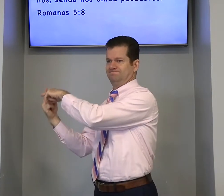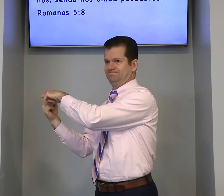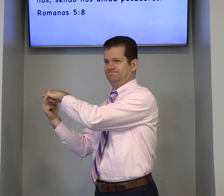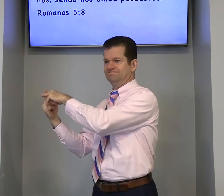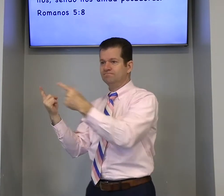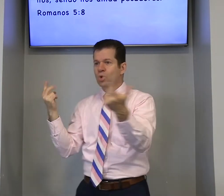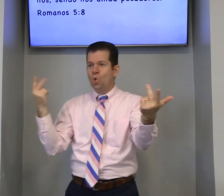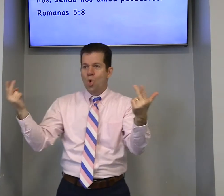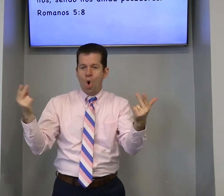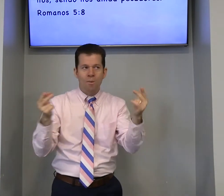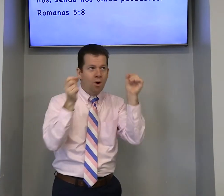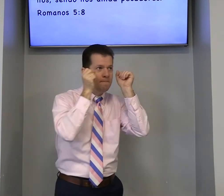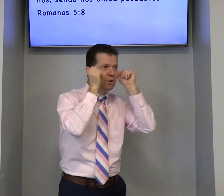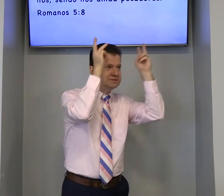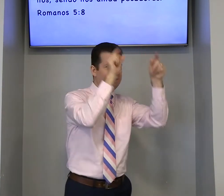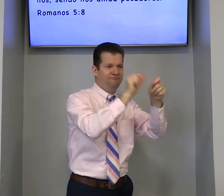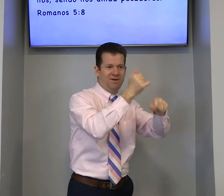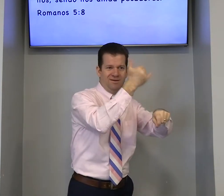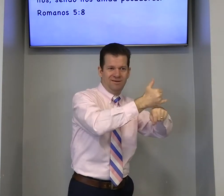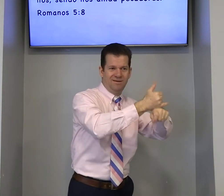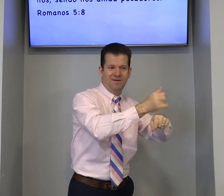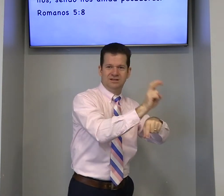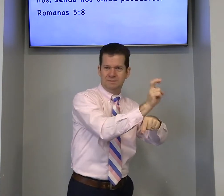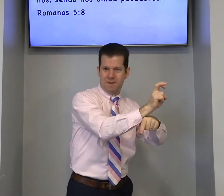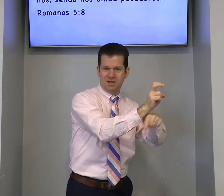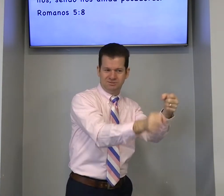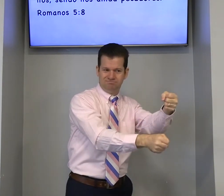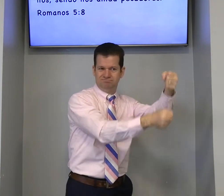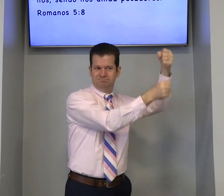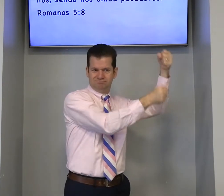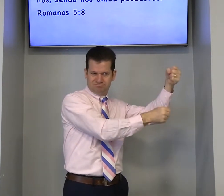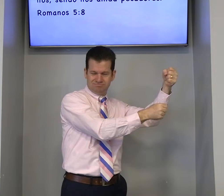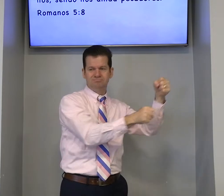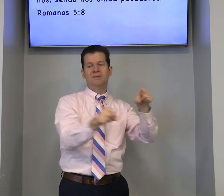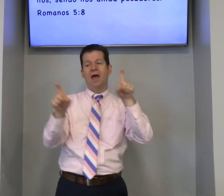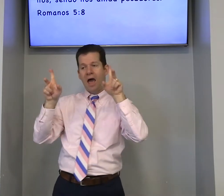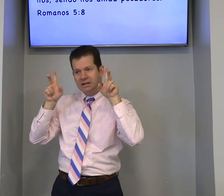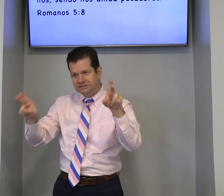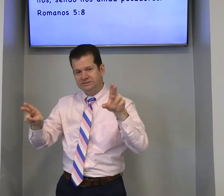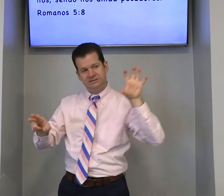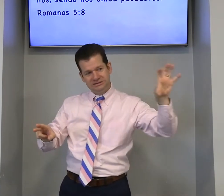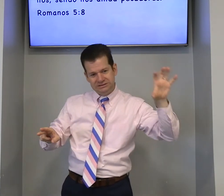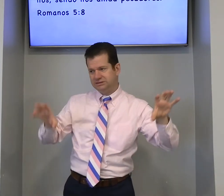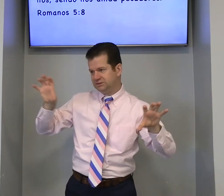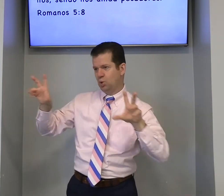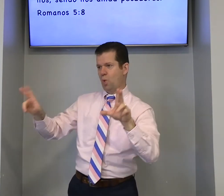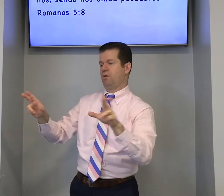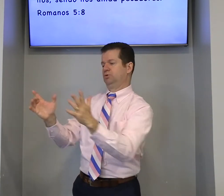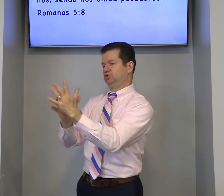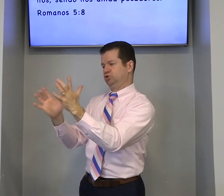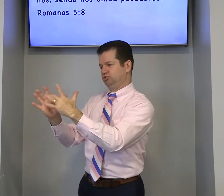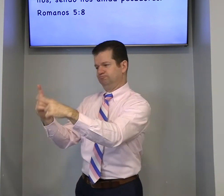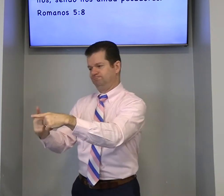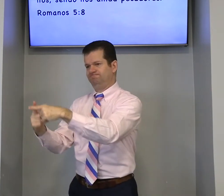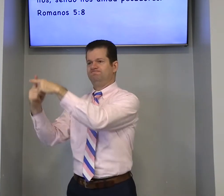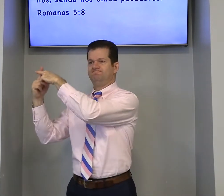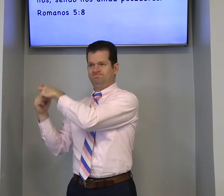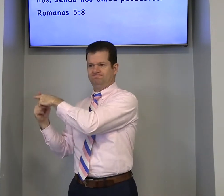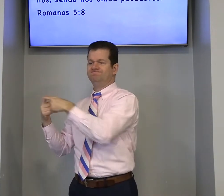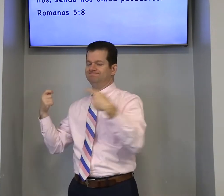E Jesus aceitou a cruz para nos perdoar do pecado. Igual que Moisés fez a serpente na haste